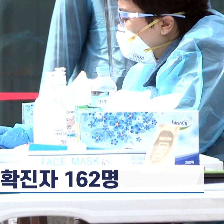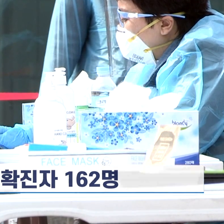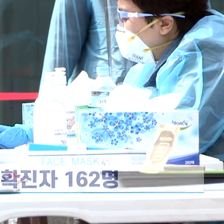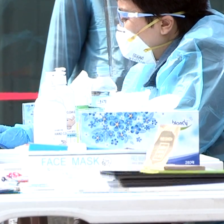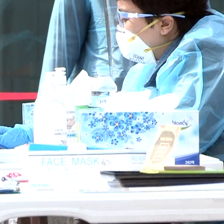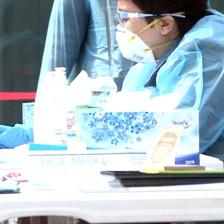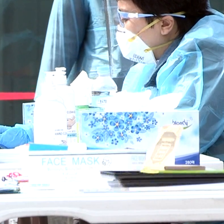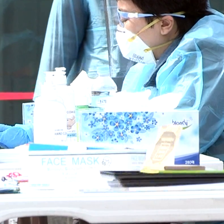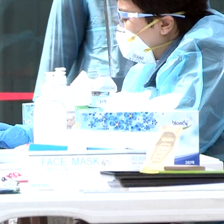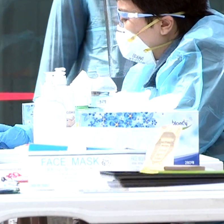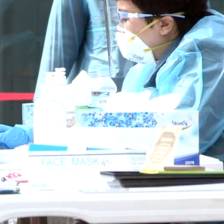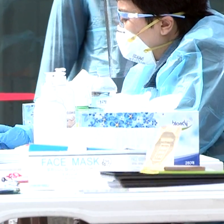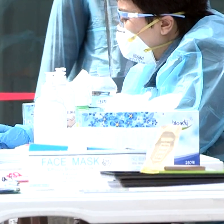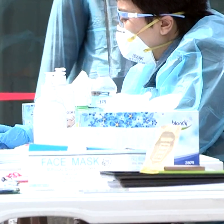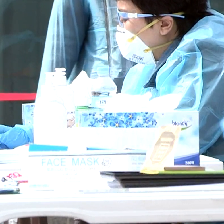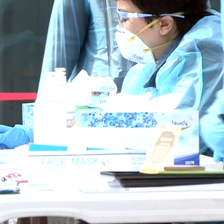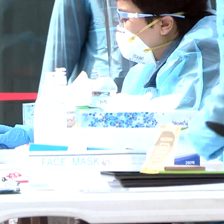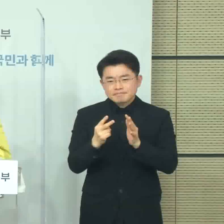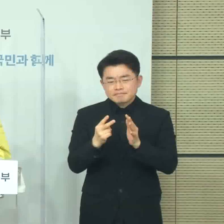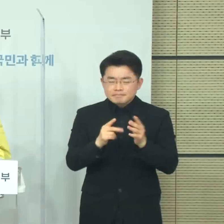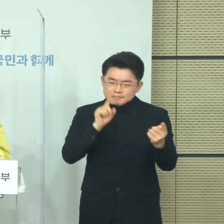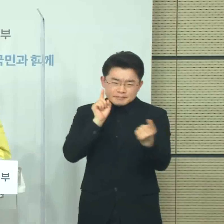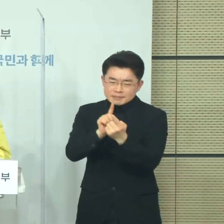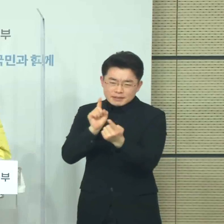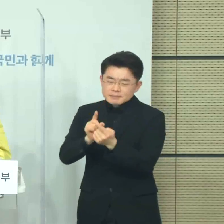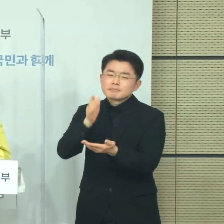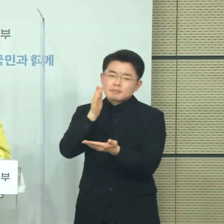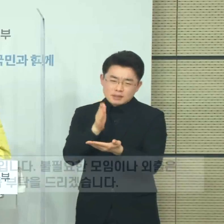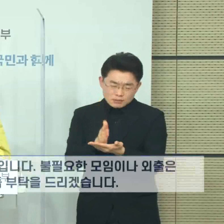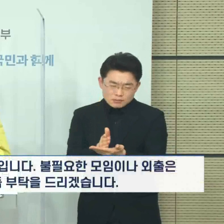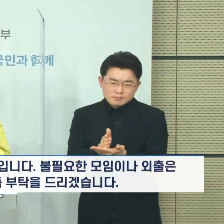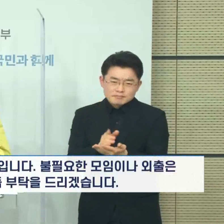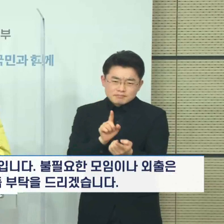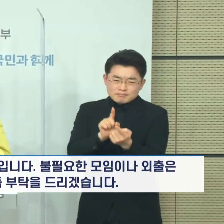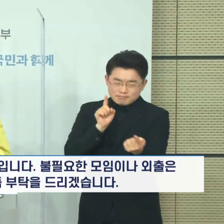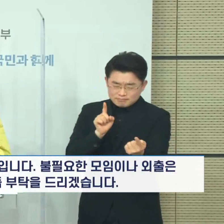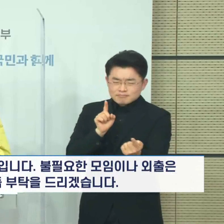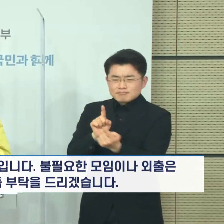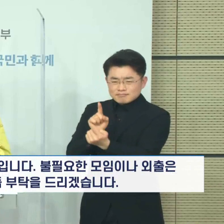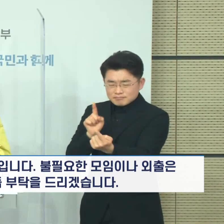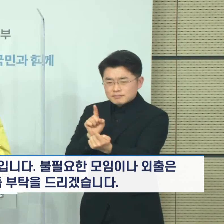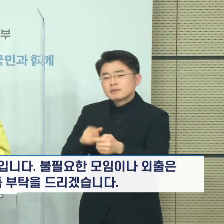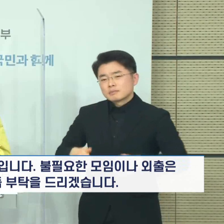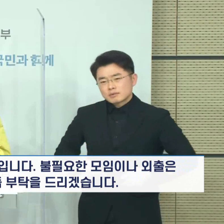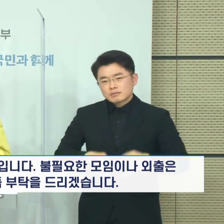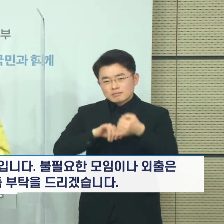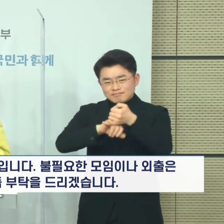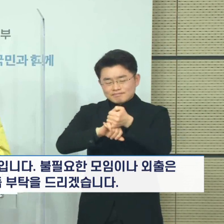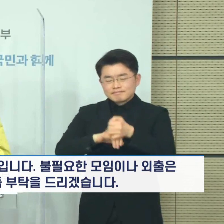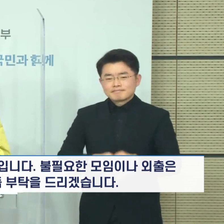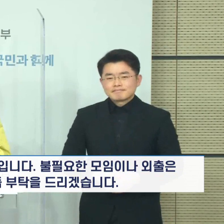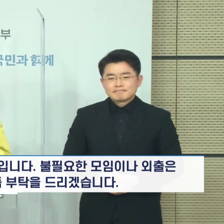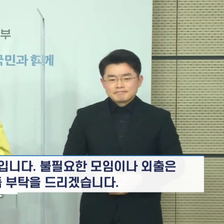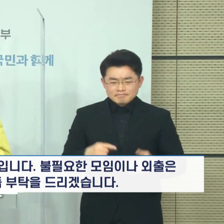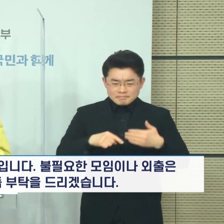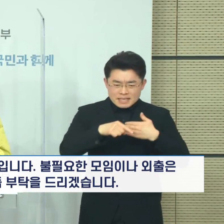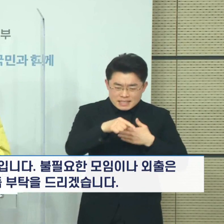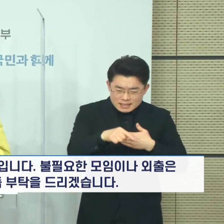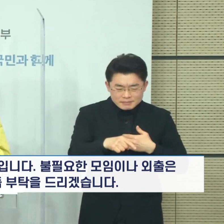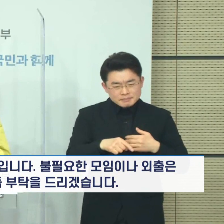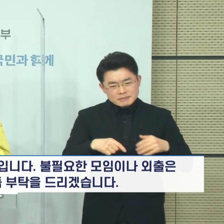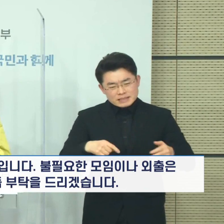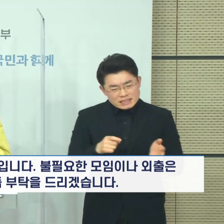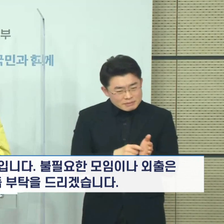밝혔습니다. 접촉의 기회를 최소화하는 것이 가장 중요한 부분입니다. 불필요한 어떤 모임이나